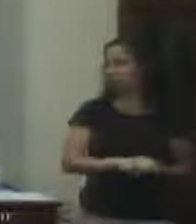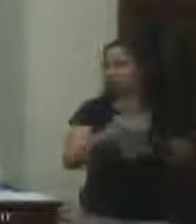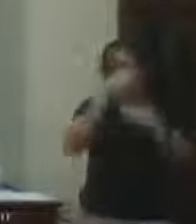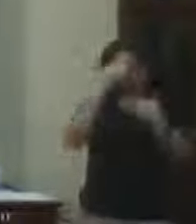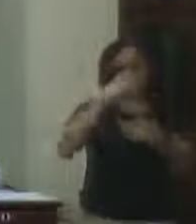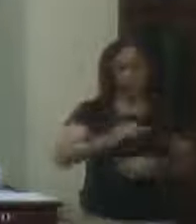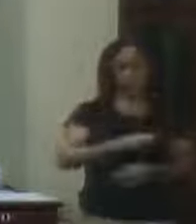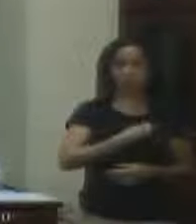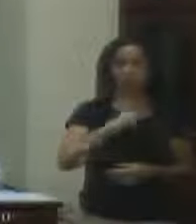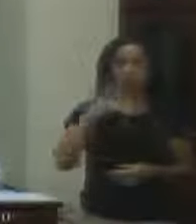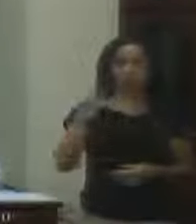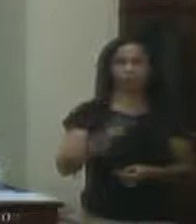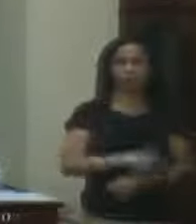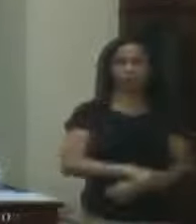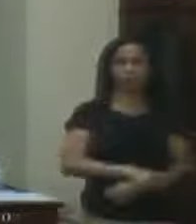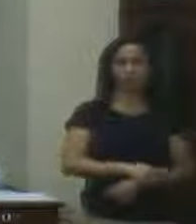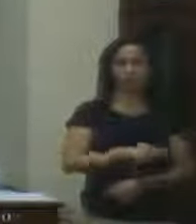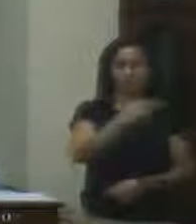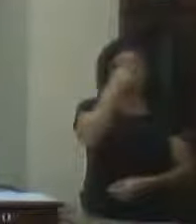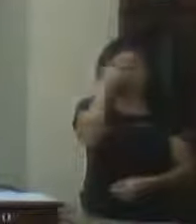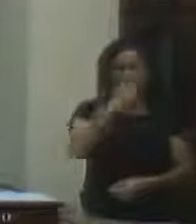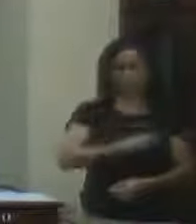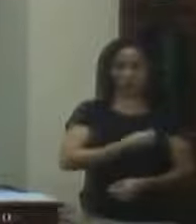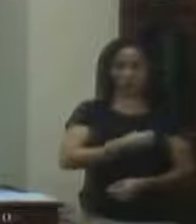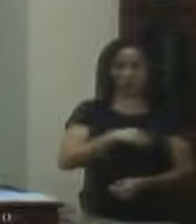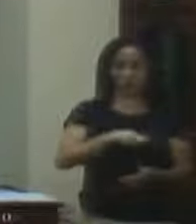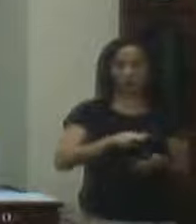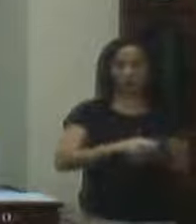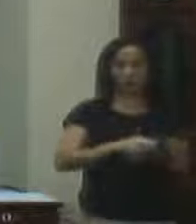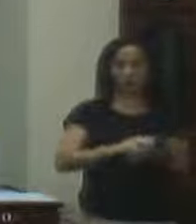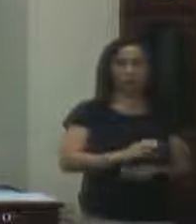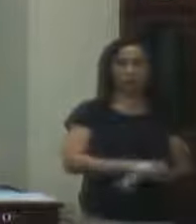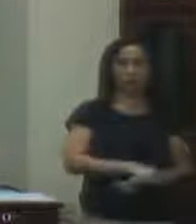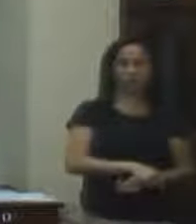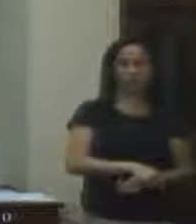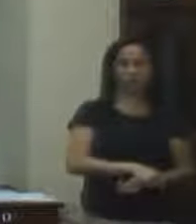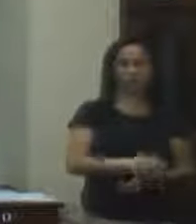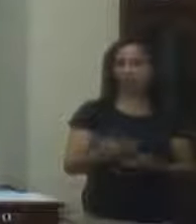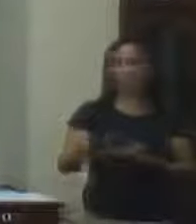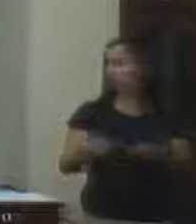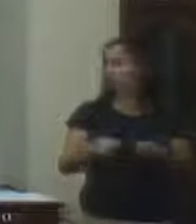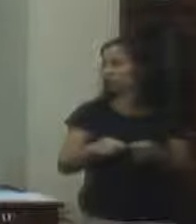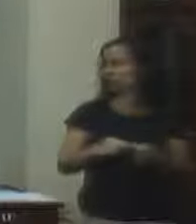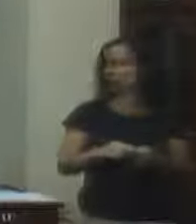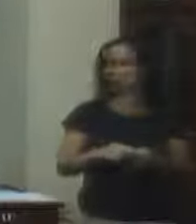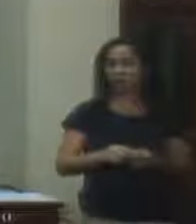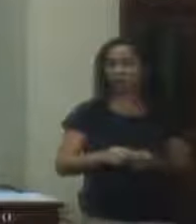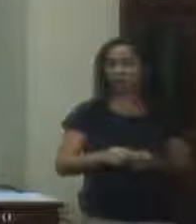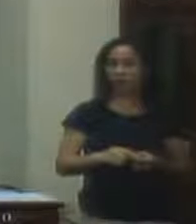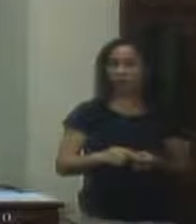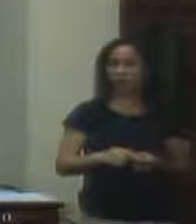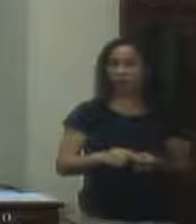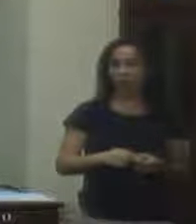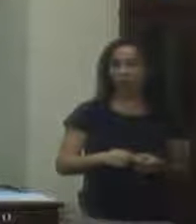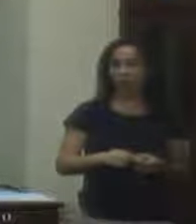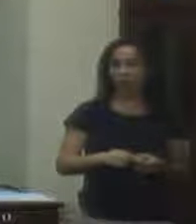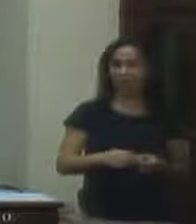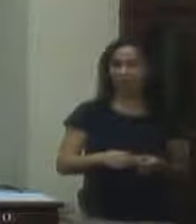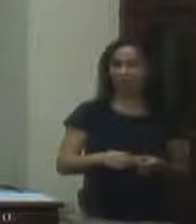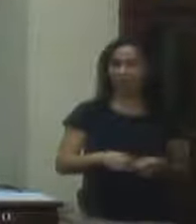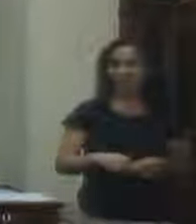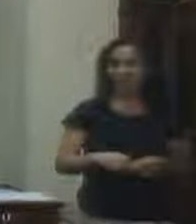agradeço a presença das autoridades do município de Valença, e o nosso convidado, desculpa, colocação do nosso